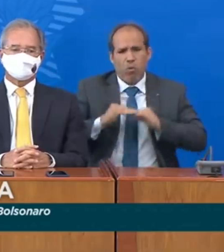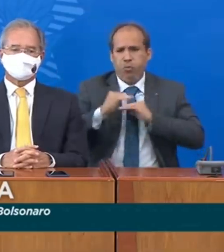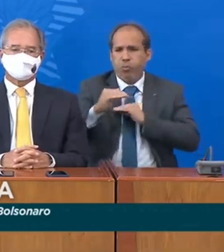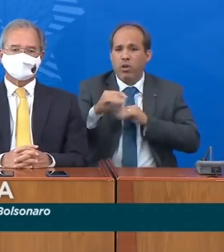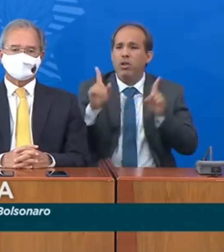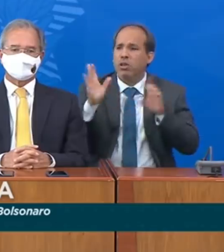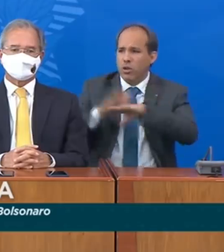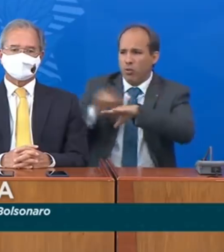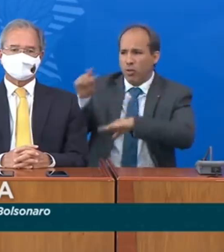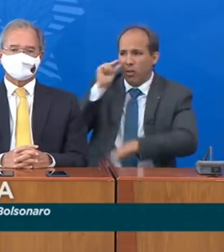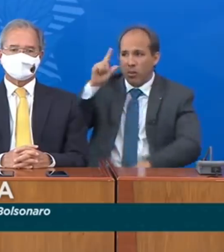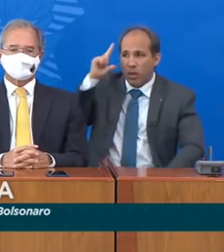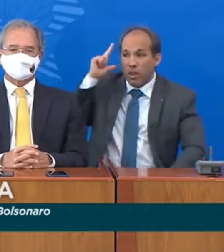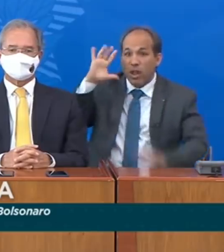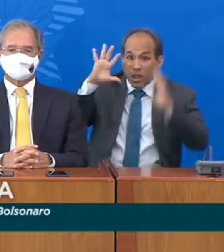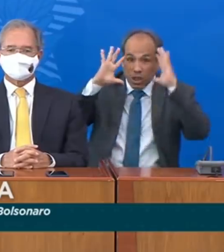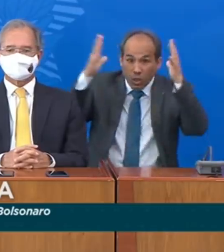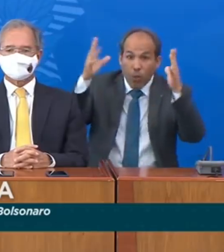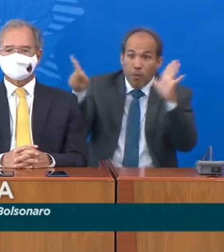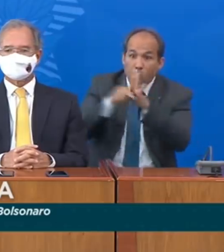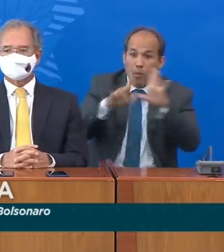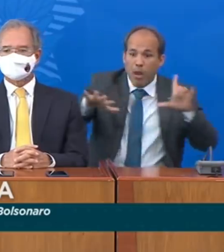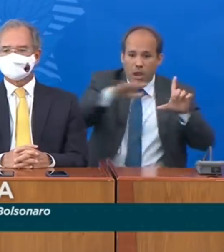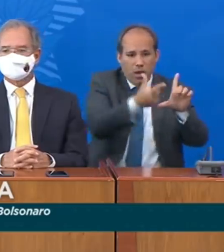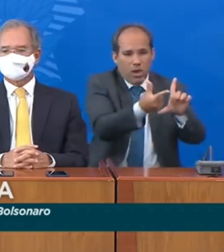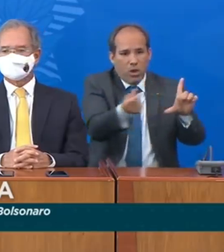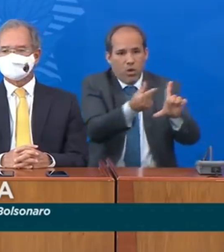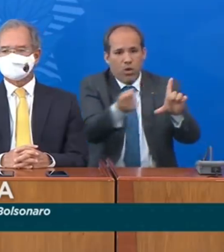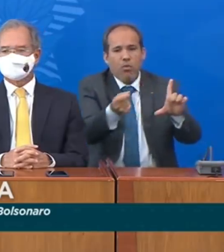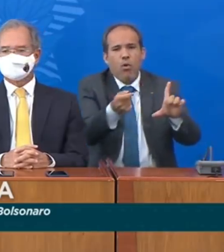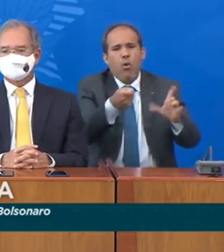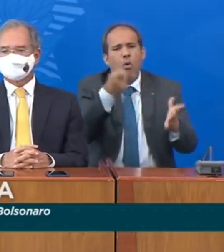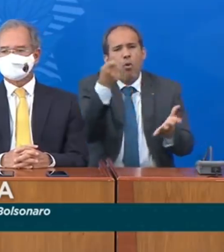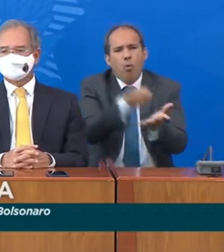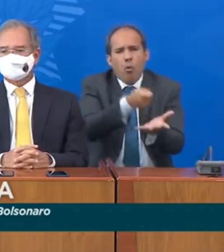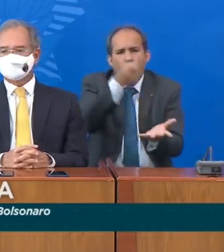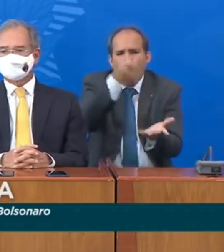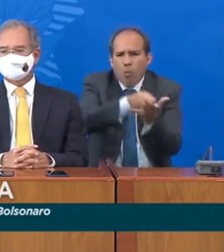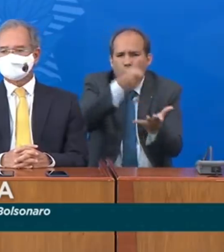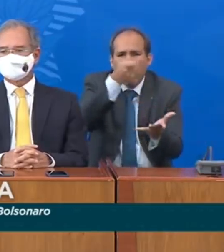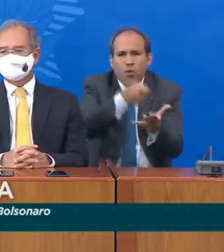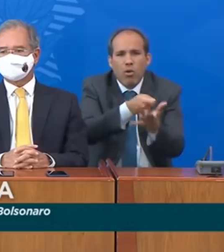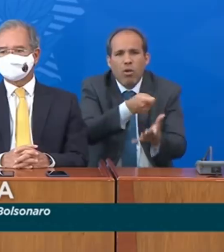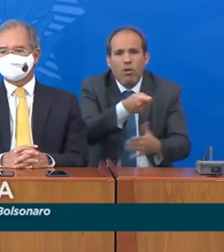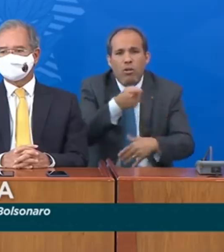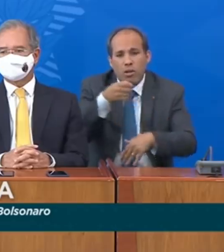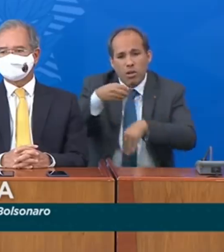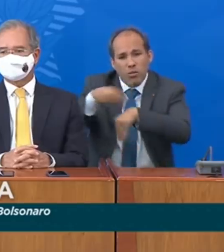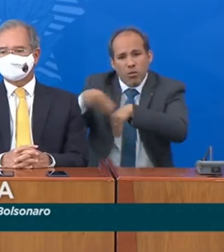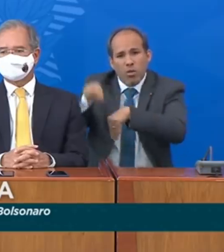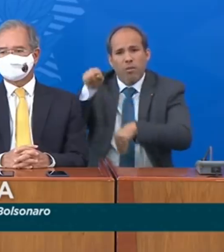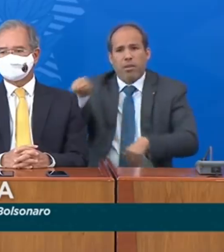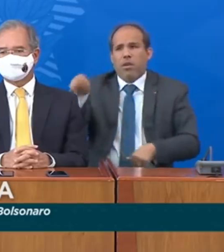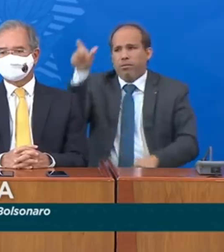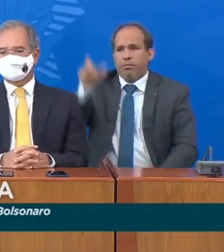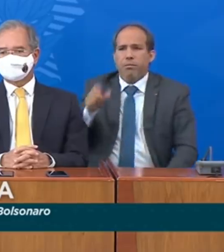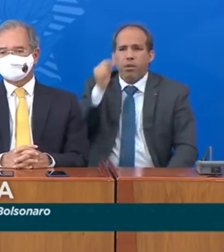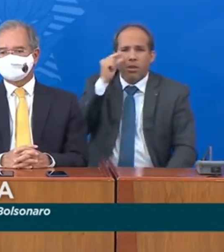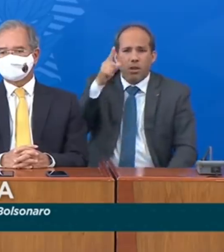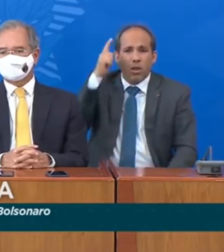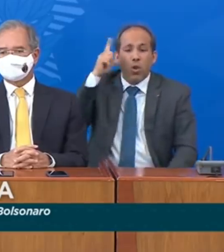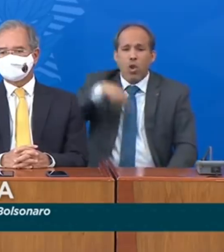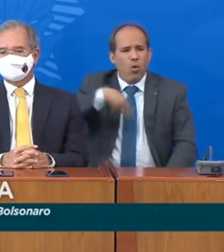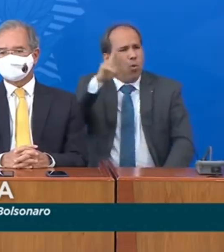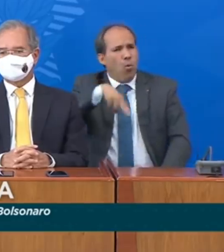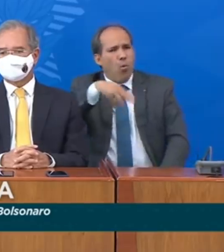ele, porque as decisões que tratam de economia, obrigatoriamente têm que passar por ele. Jamais darei